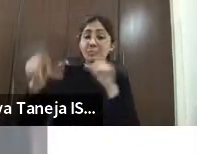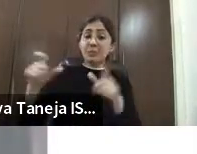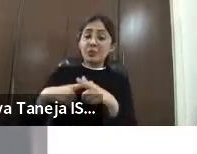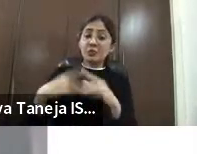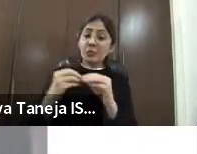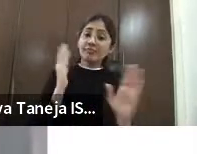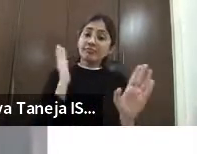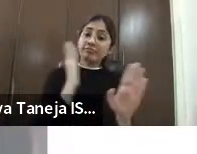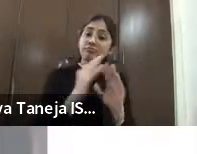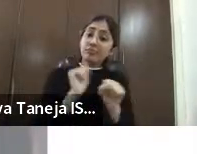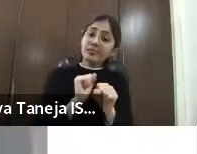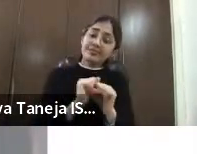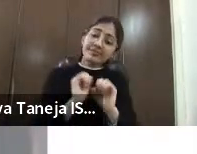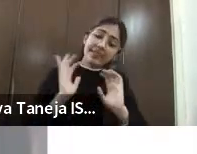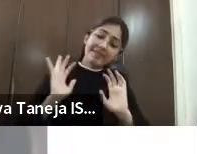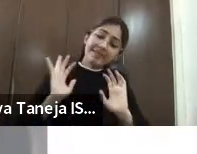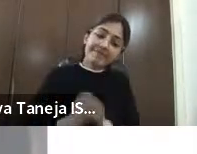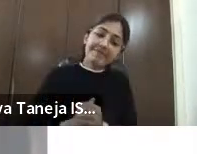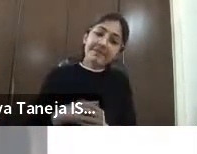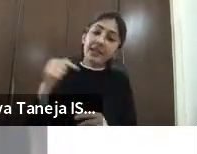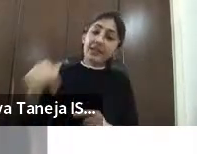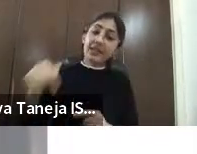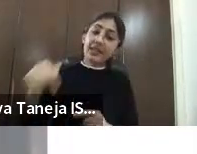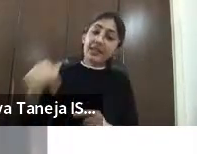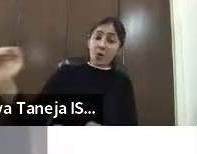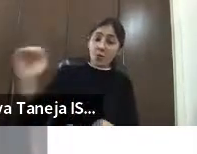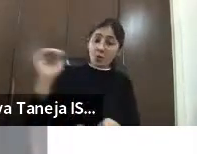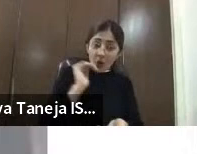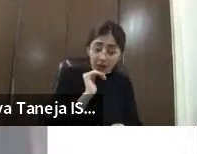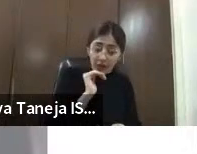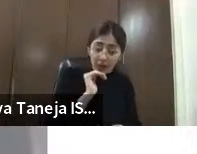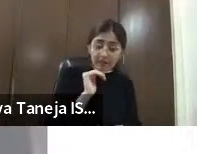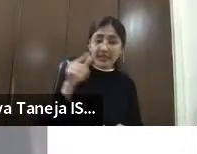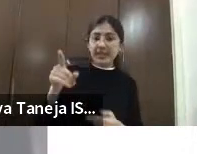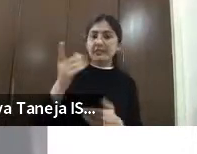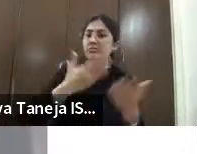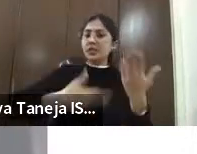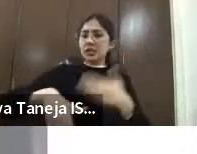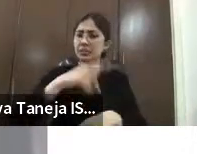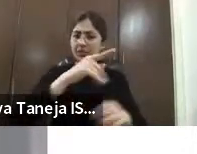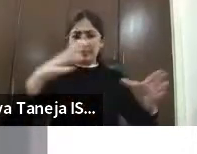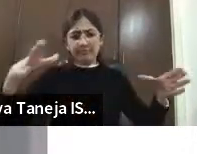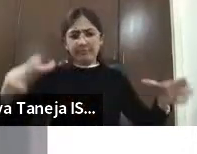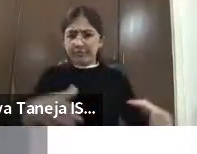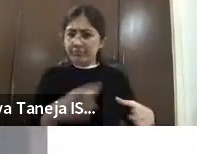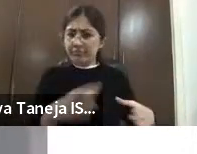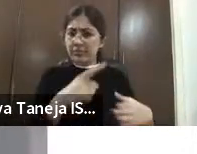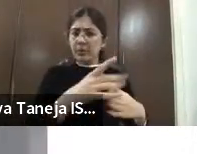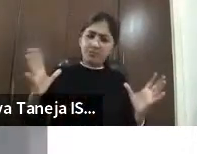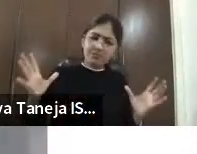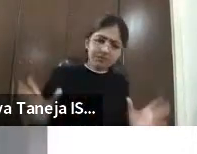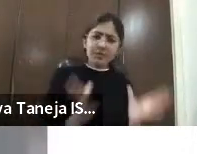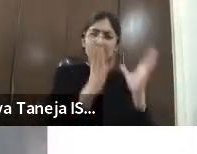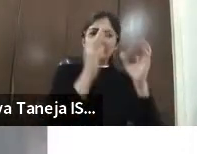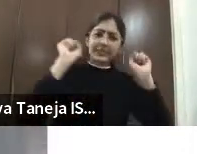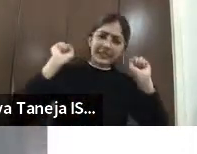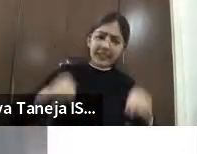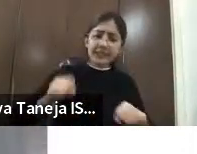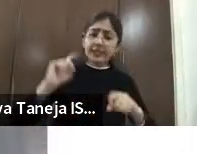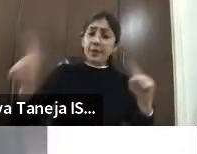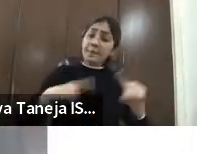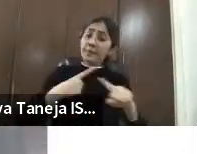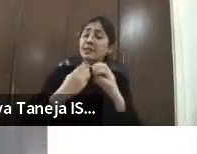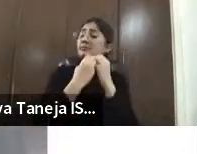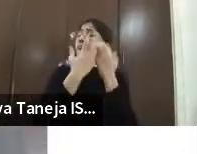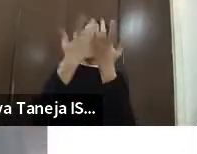कर रहे हैं। इस अवार्ड से न सिर्फ डिसेबिलिटी सेक्टर को ज़्यादा बूस्ट मिलेगा, बल्कि बहुत सारे लोग